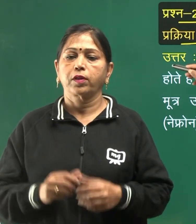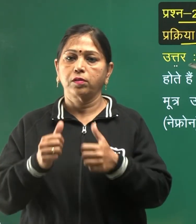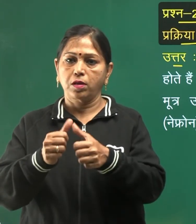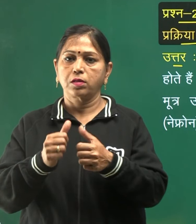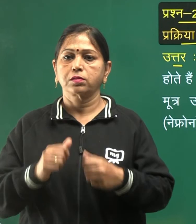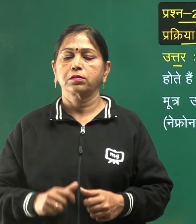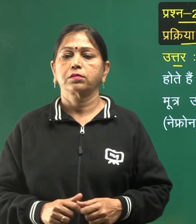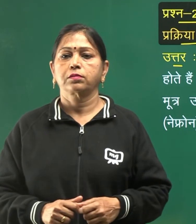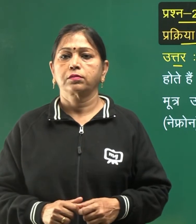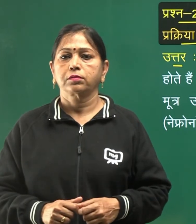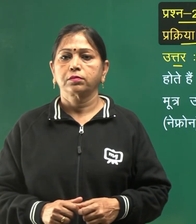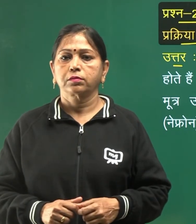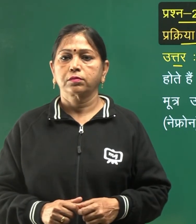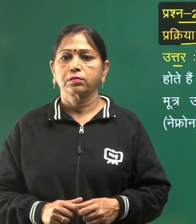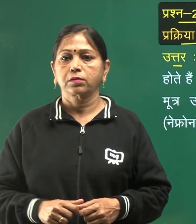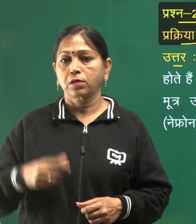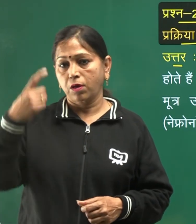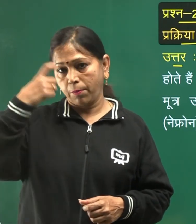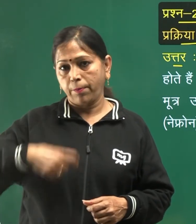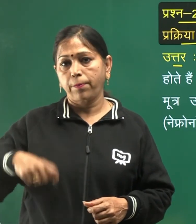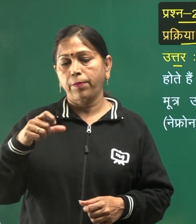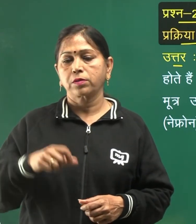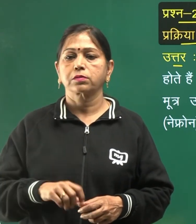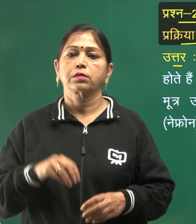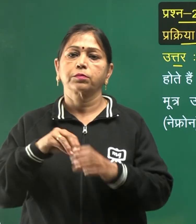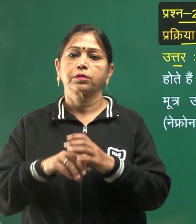उत्तर, मानव शरीर में